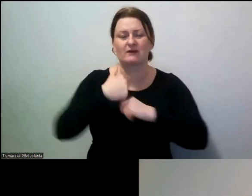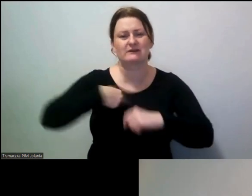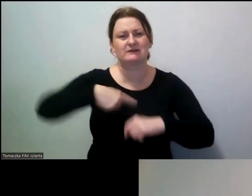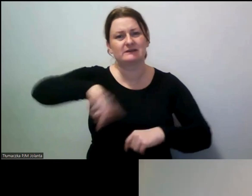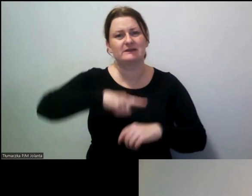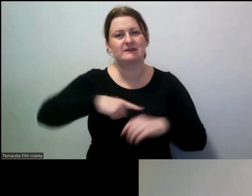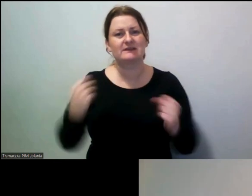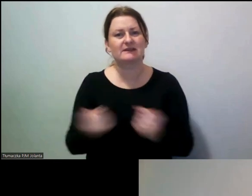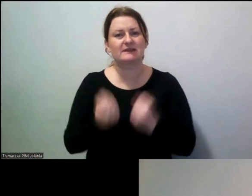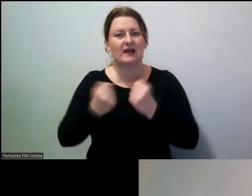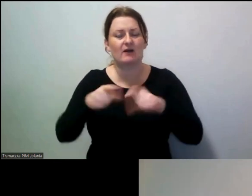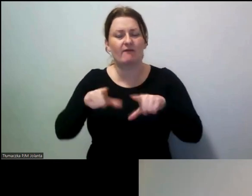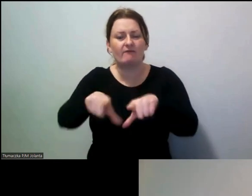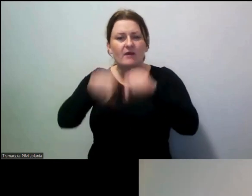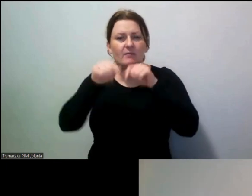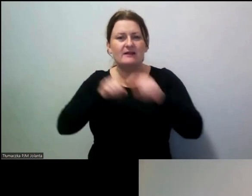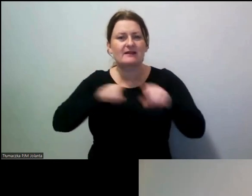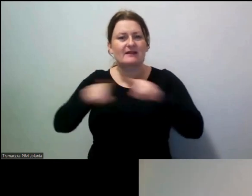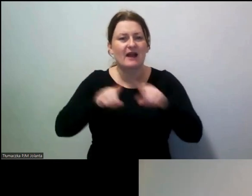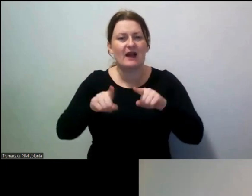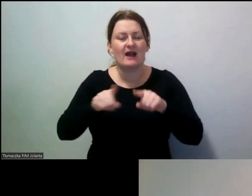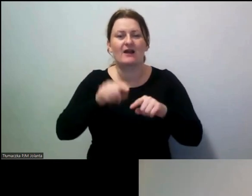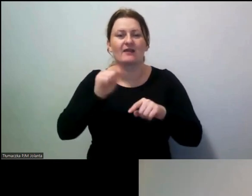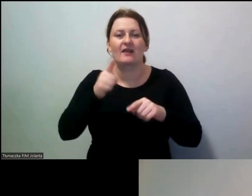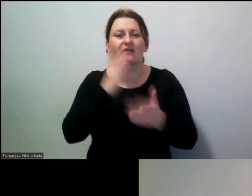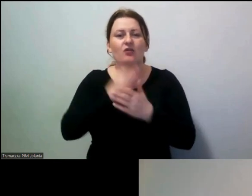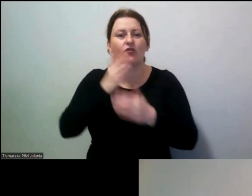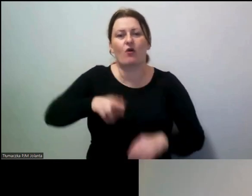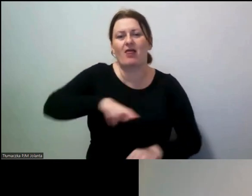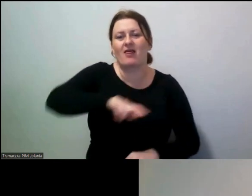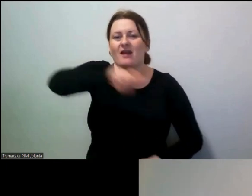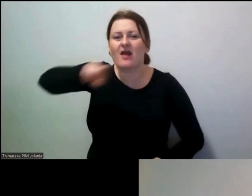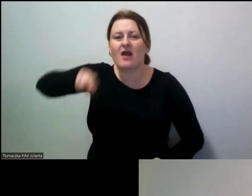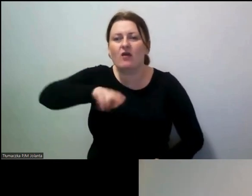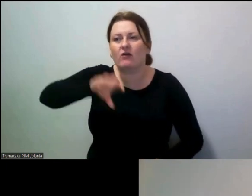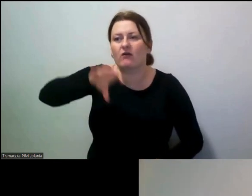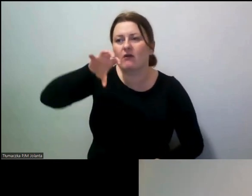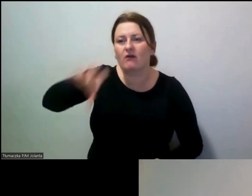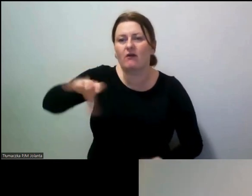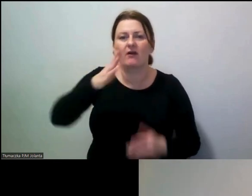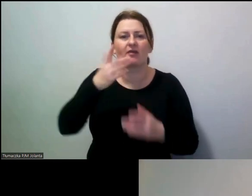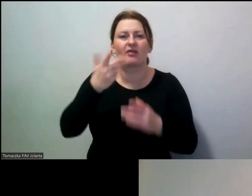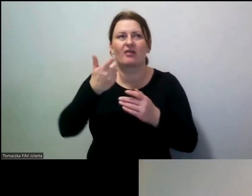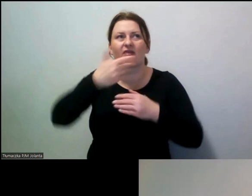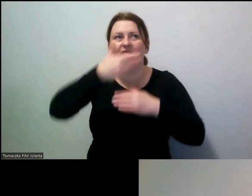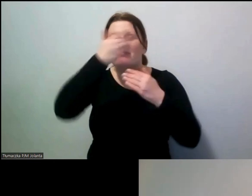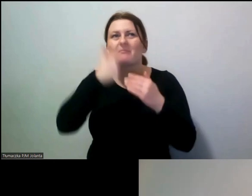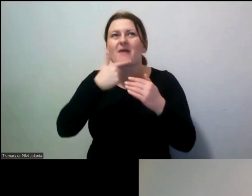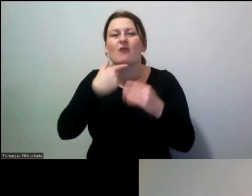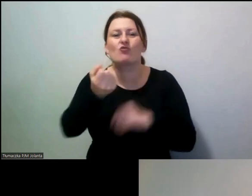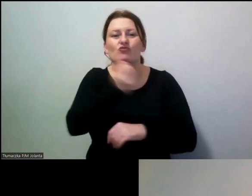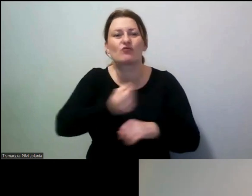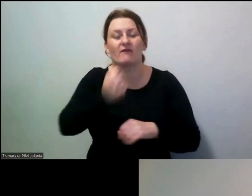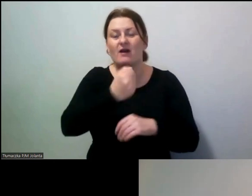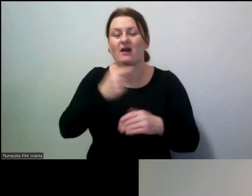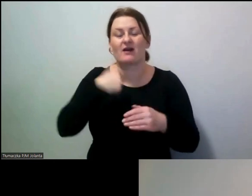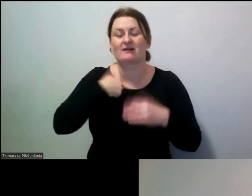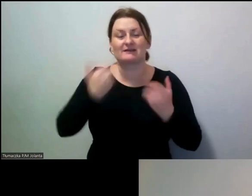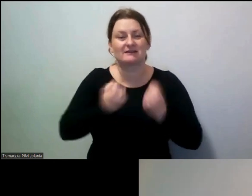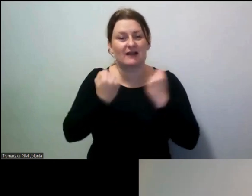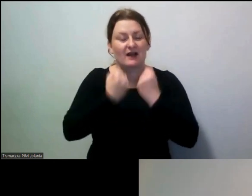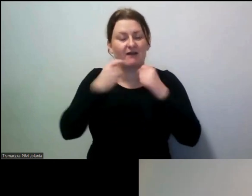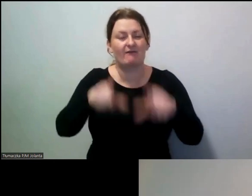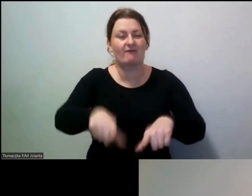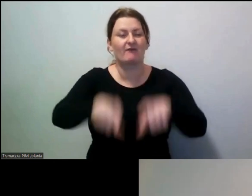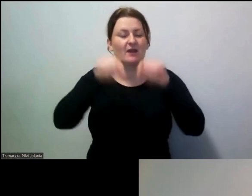się dobierać znaki, które nie są pewnego rodzaju tylko regionalizmami znanymi na niewielkim obszarze, ale żeby właśnie wybrać, tak jak